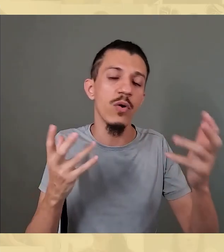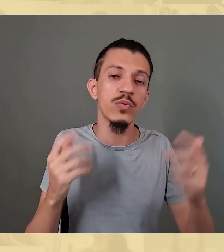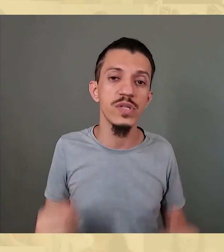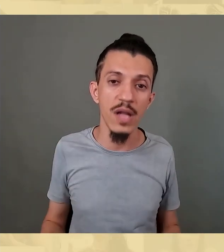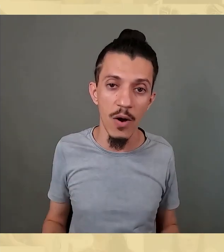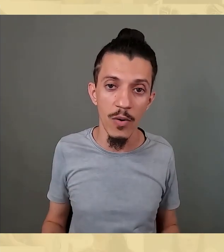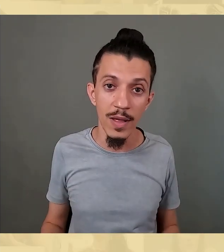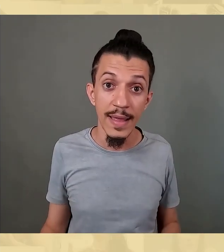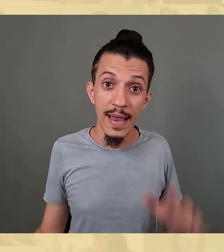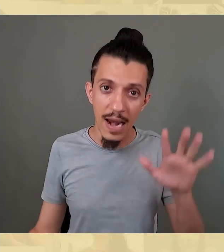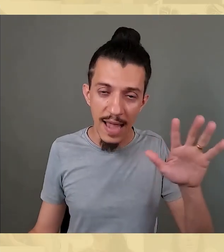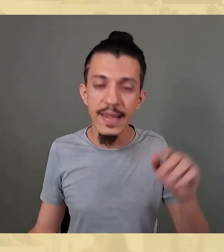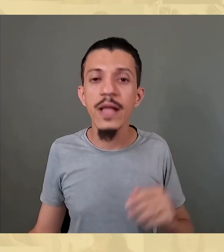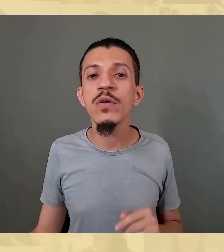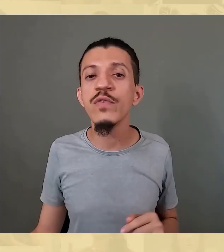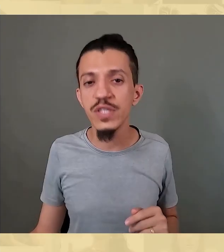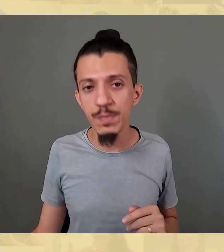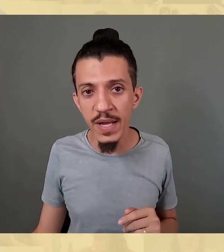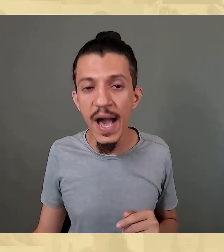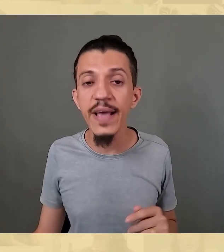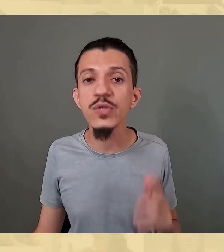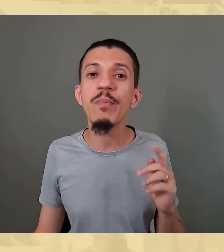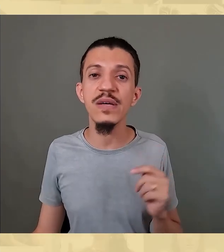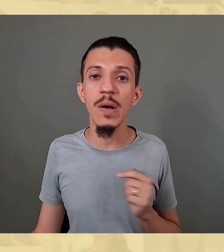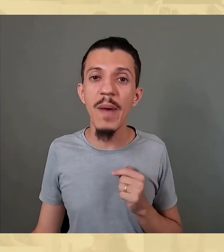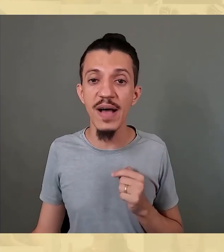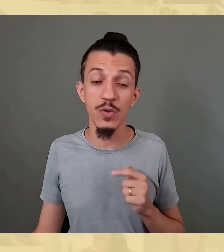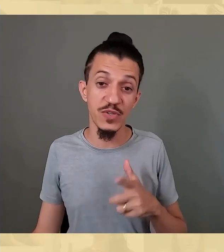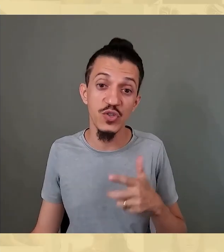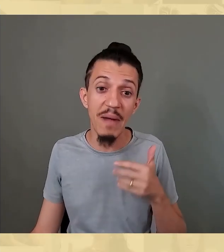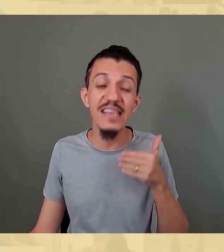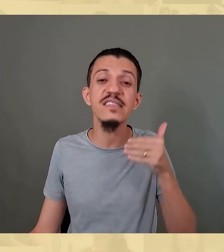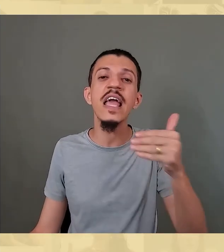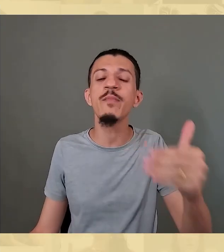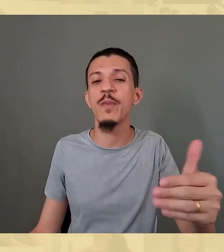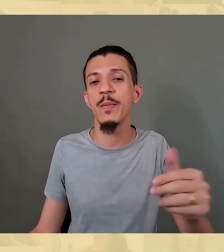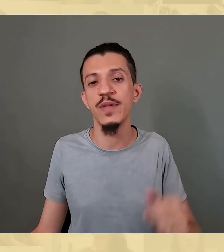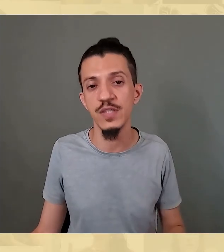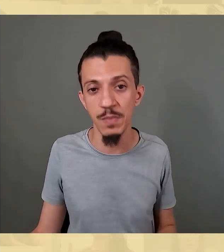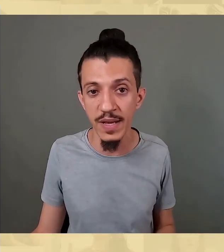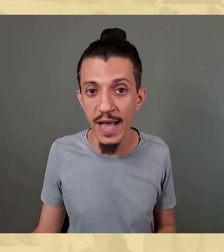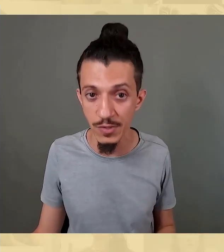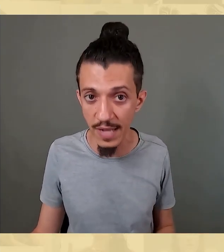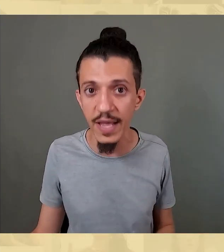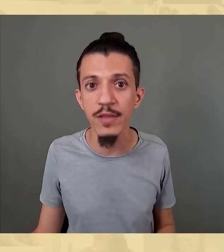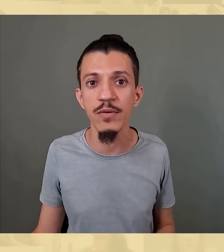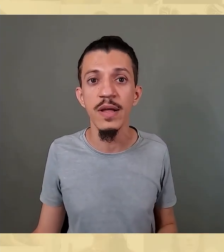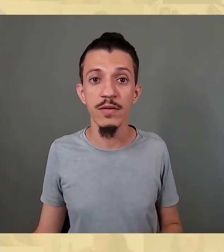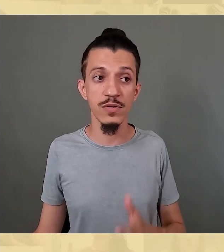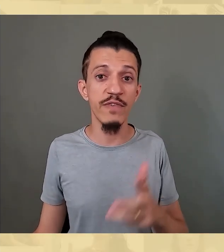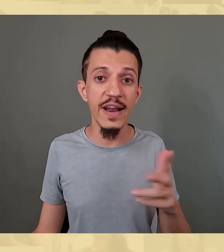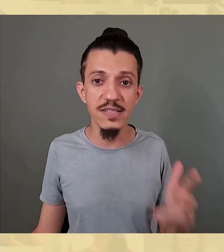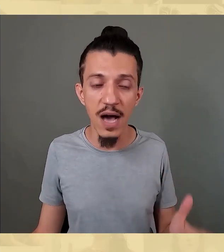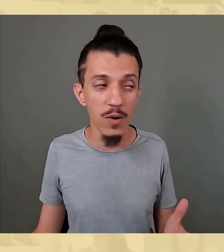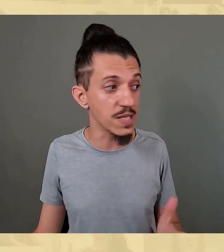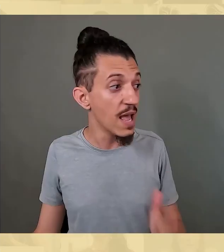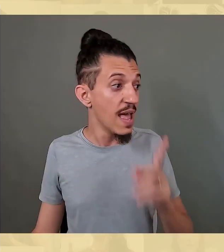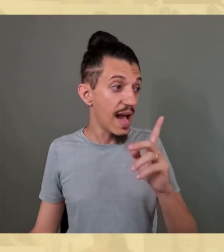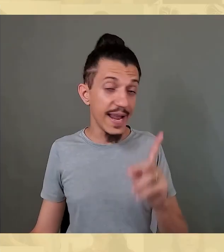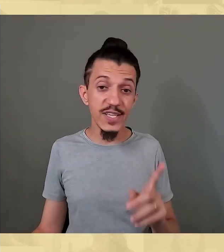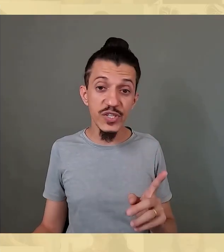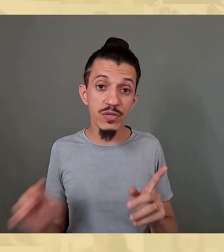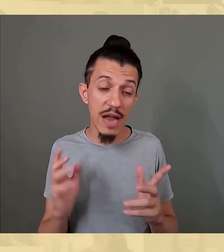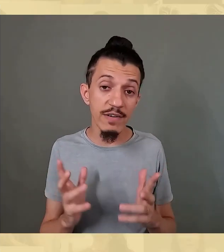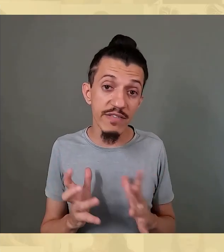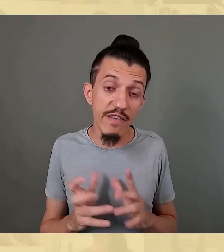usar outro sinal? Lá dentro eu vou te explicar isso passo a passo. Eu preciso de mais tempo para poder te explicar isso lá dentro. São várias aulas.